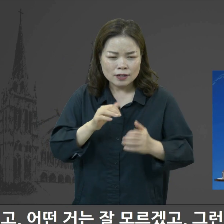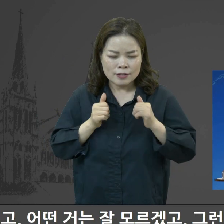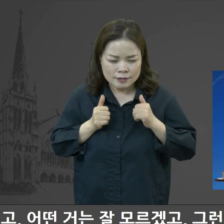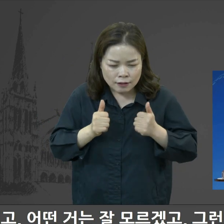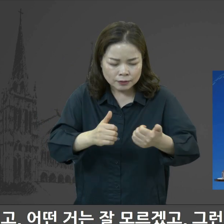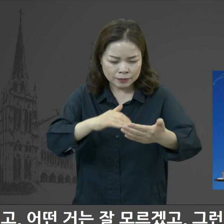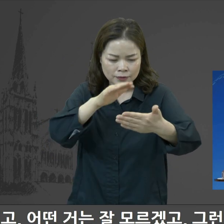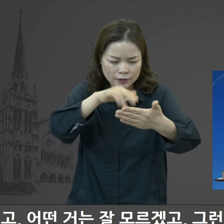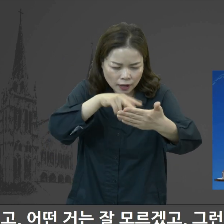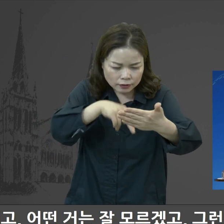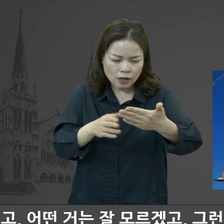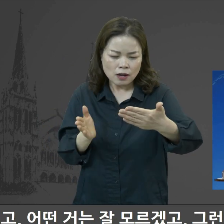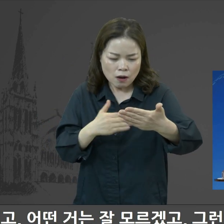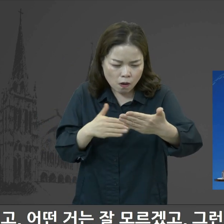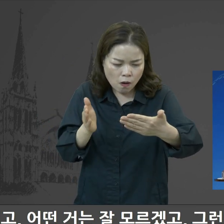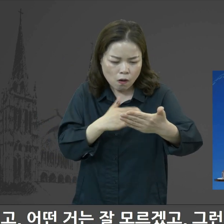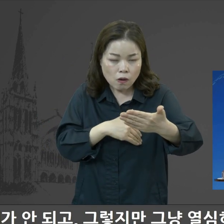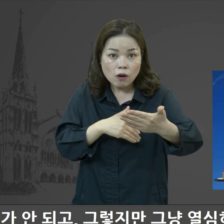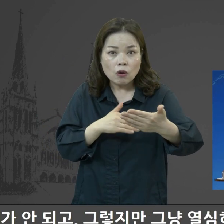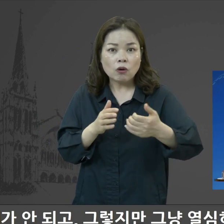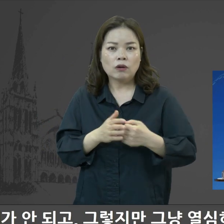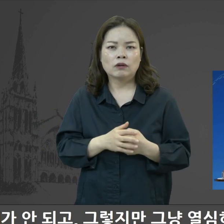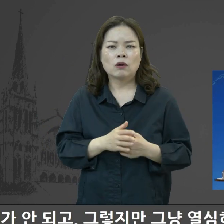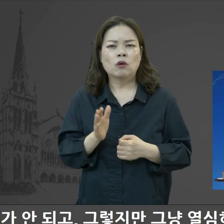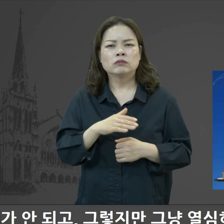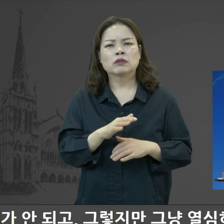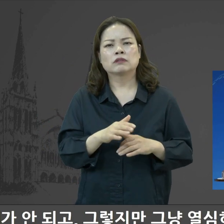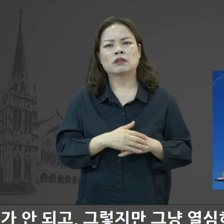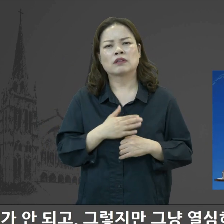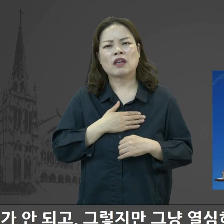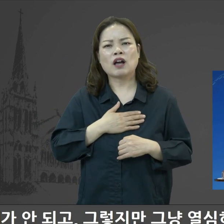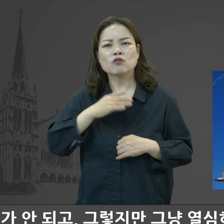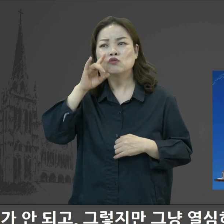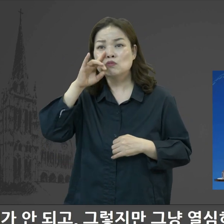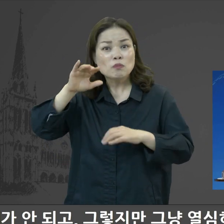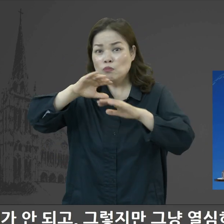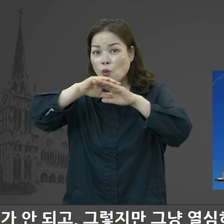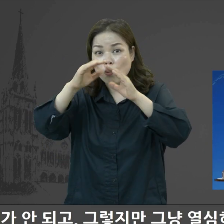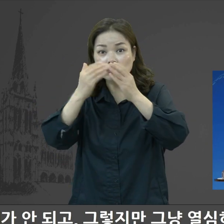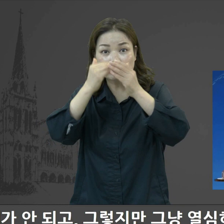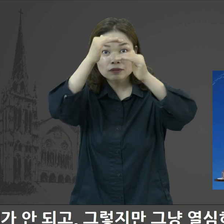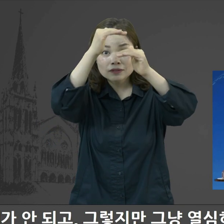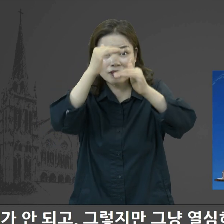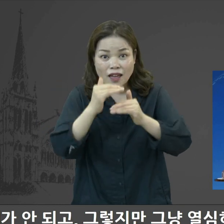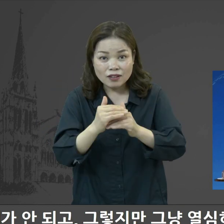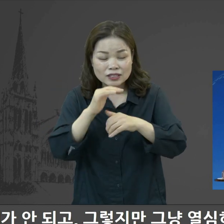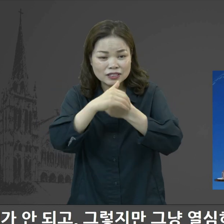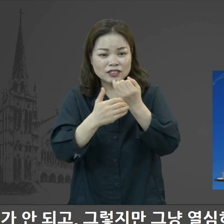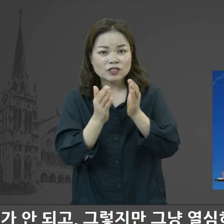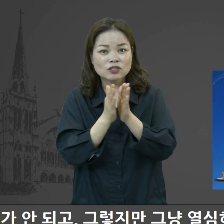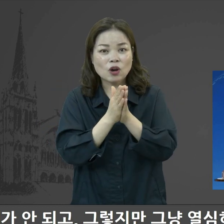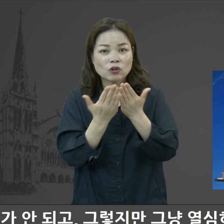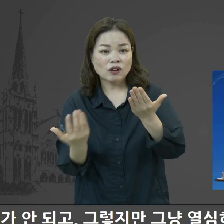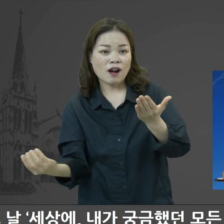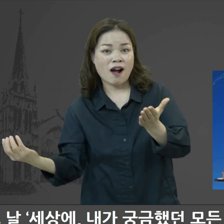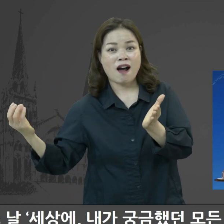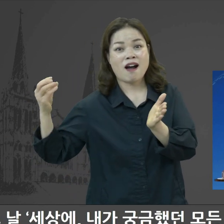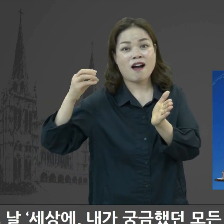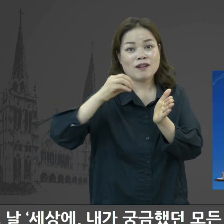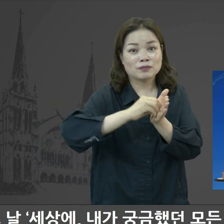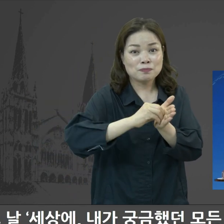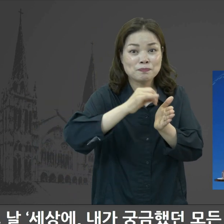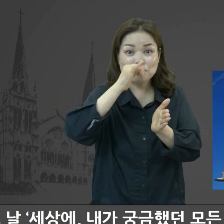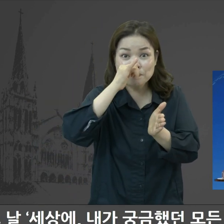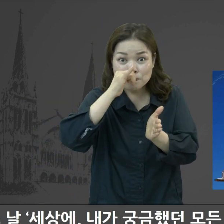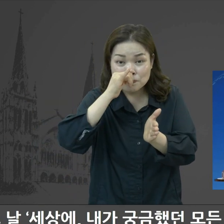열심히 막 이렇게 보는 가운데 어머나 세상에 내가 궁금했던 모든 것이 다 성경 안에 있었네 라는 생각이